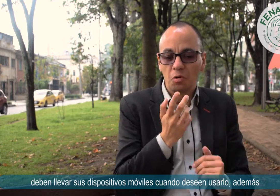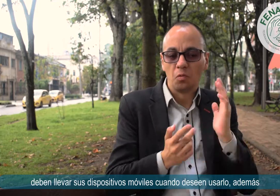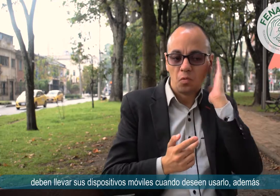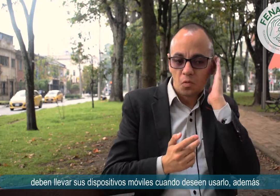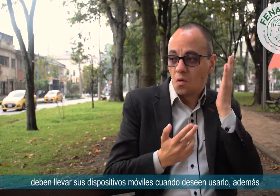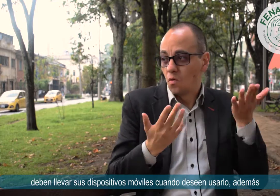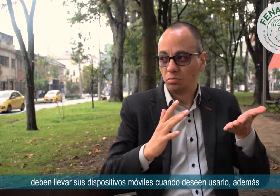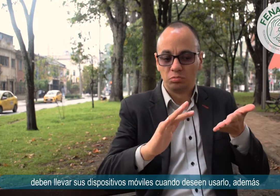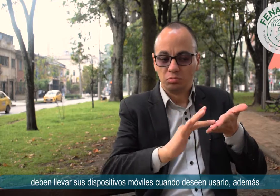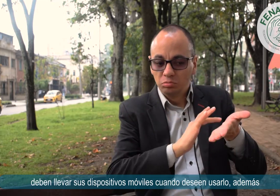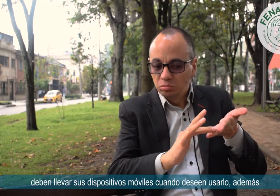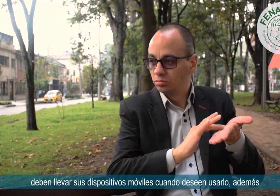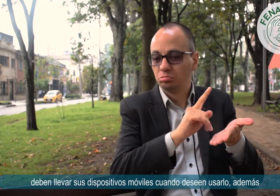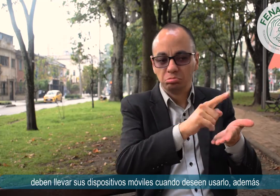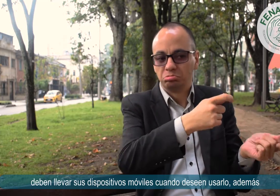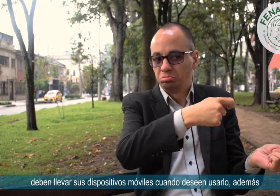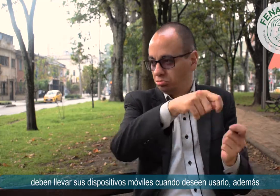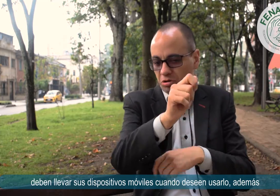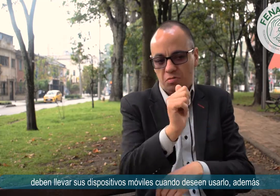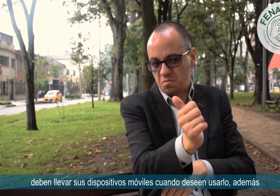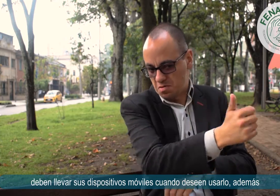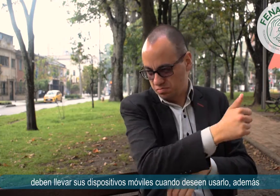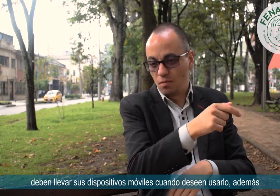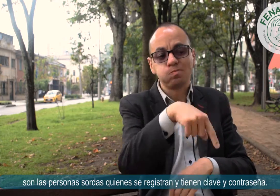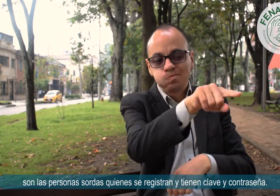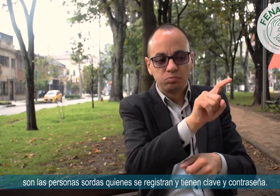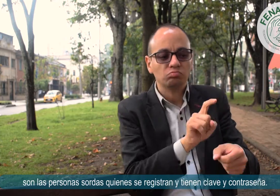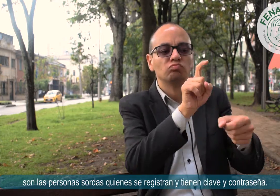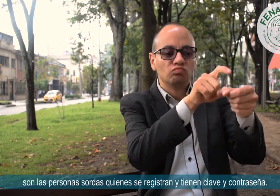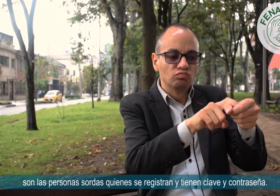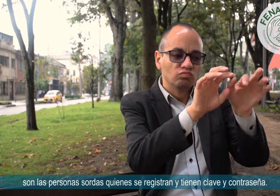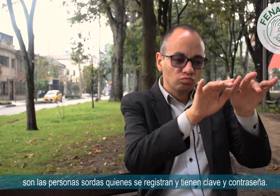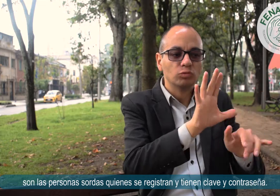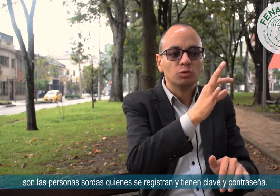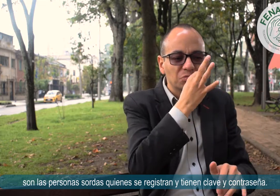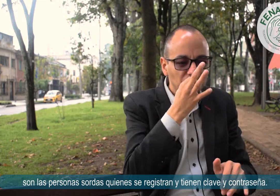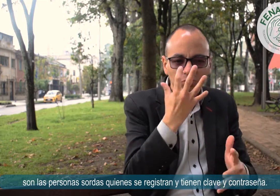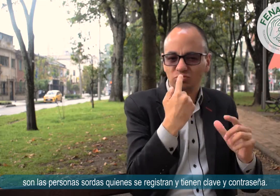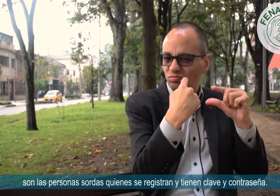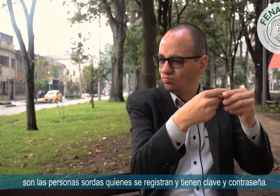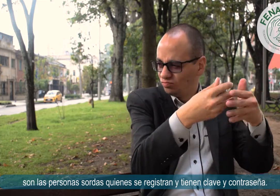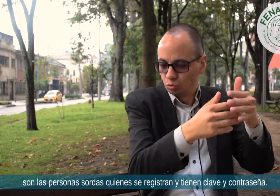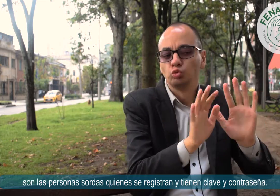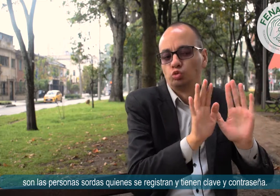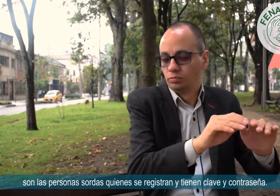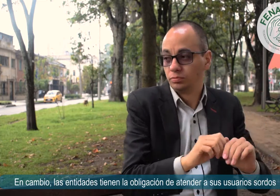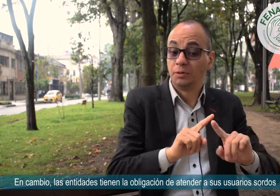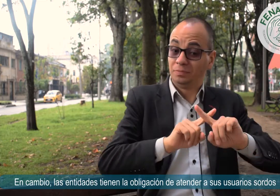deben llevar sus dispositivos móviles cuando deseen usarlo Además, son las personas sordas quienes se registran y tienen clave y